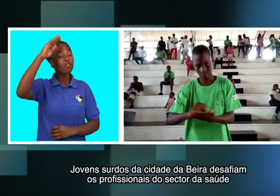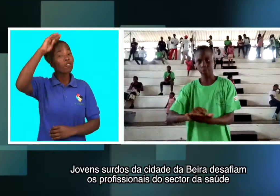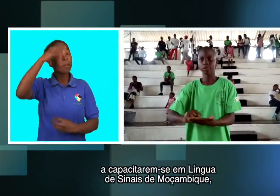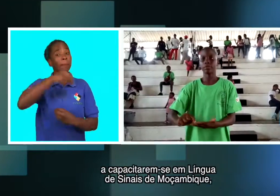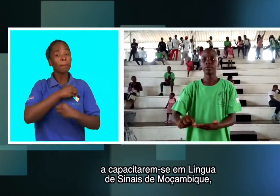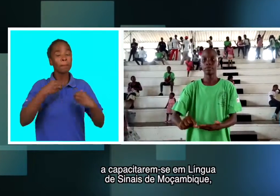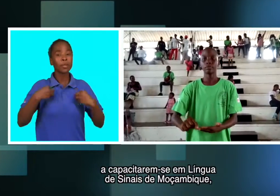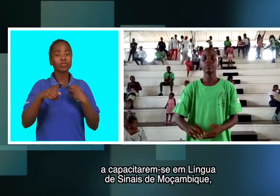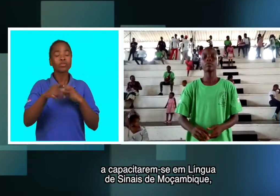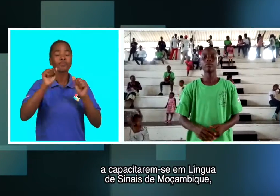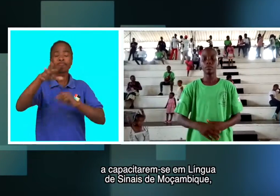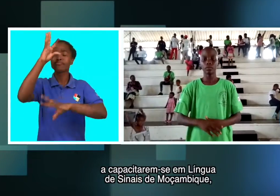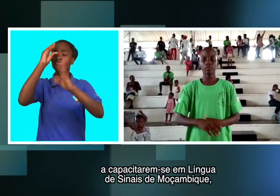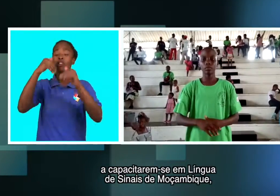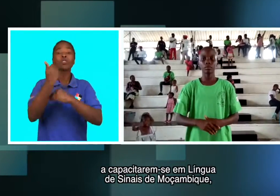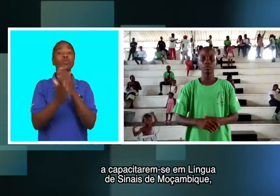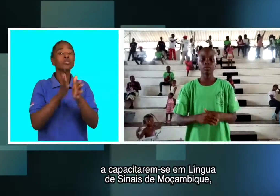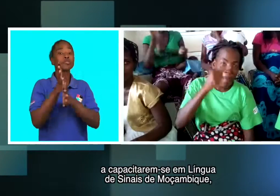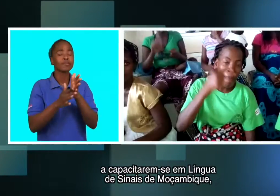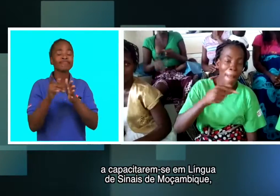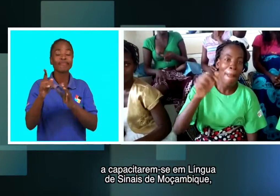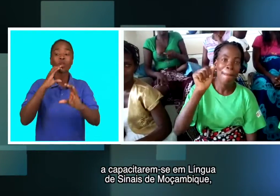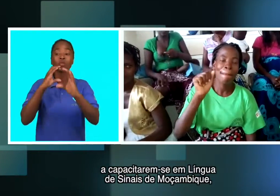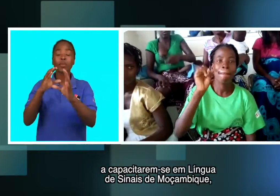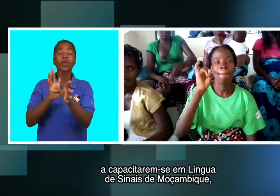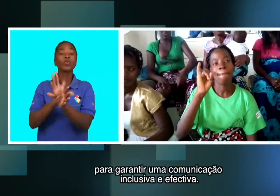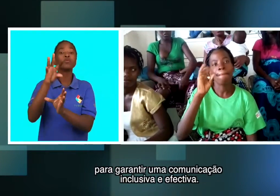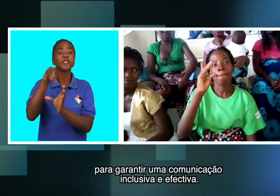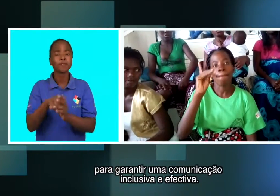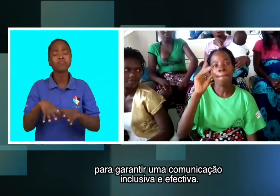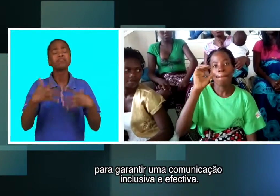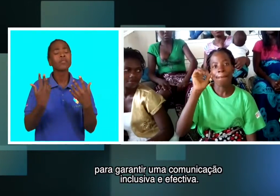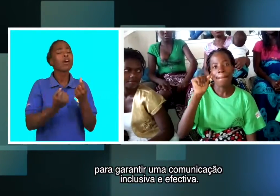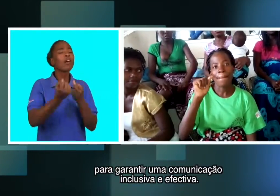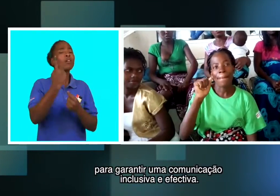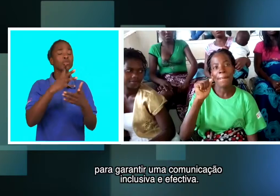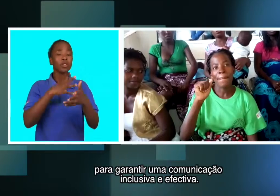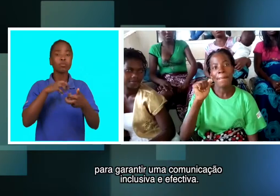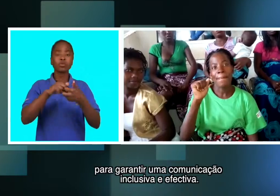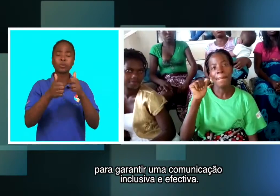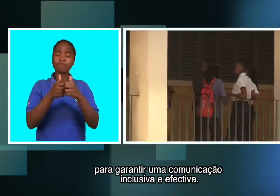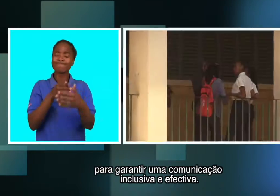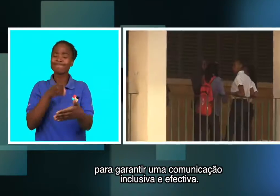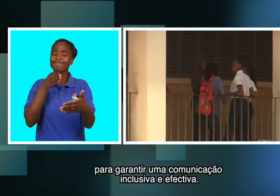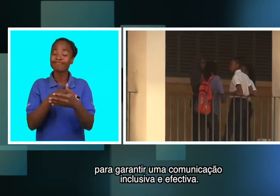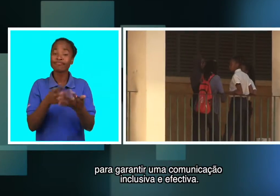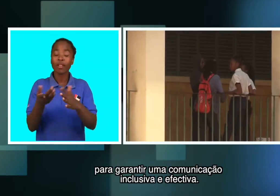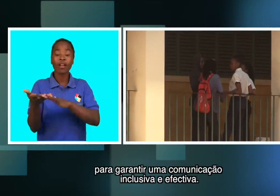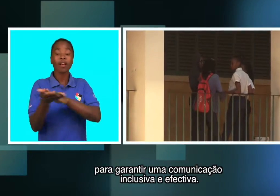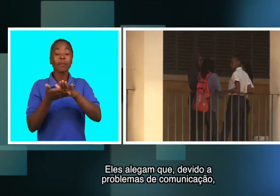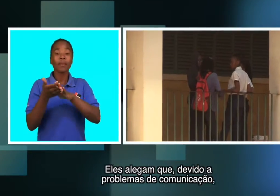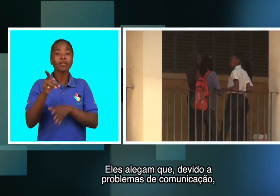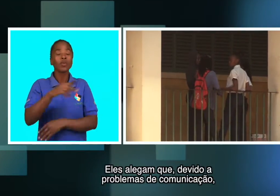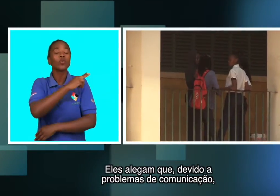a capacitarem-se em língua de sinais de Moçambique para garantir uma comunicação inclusiva e efetiva. Eles